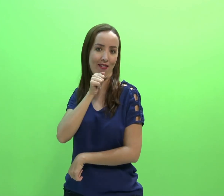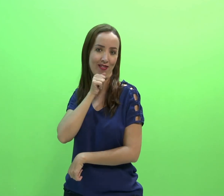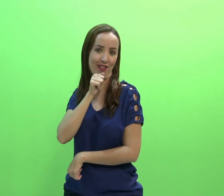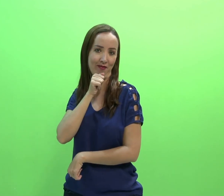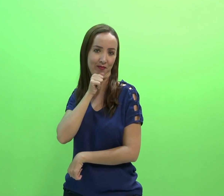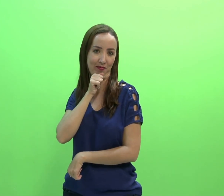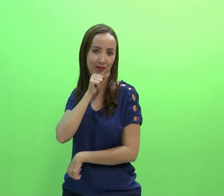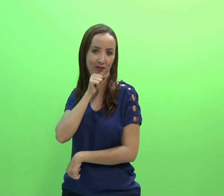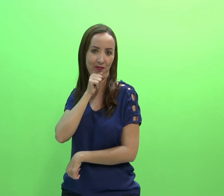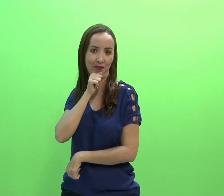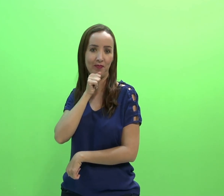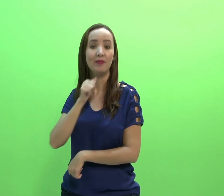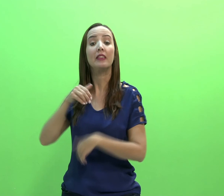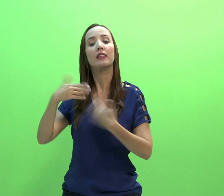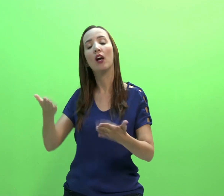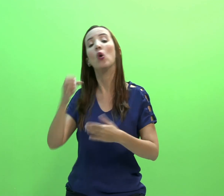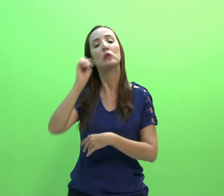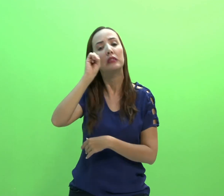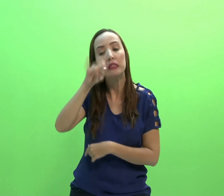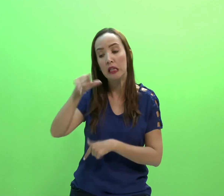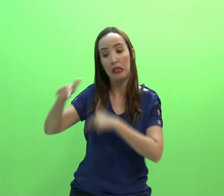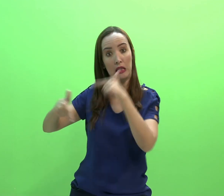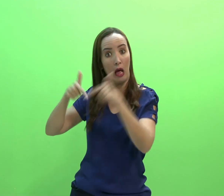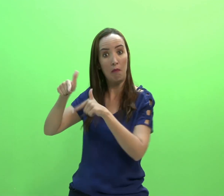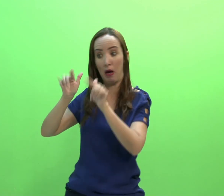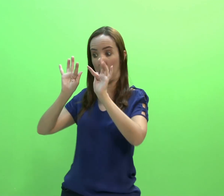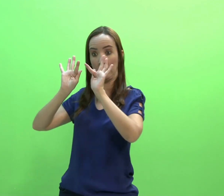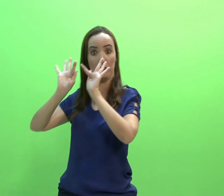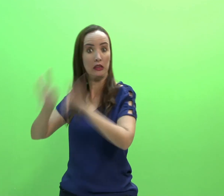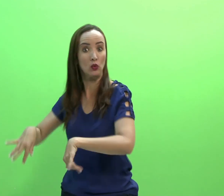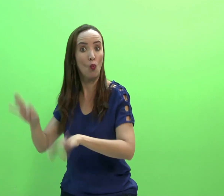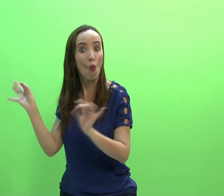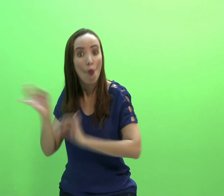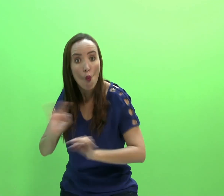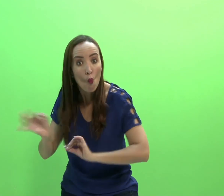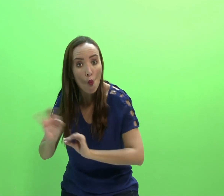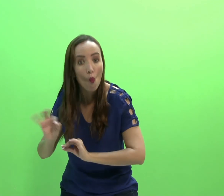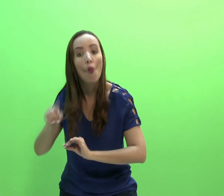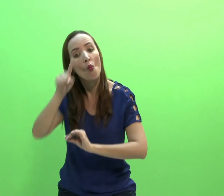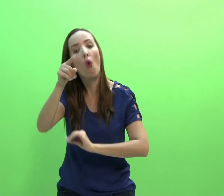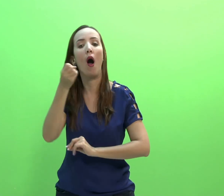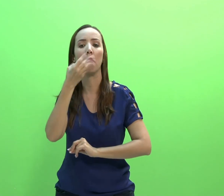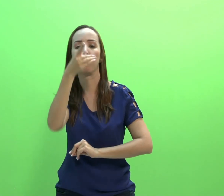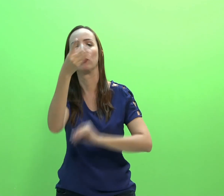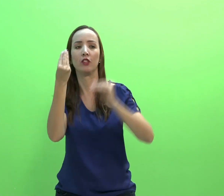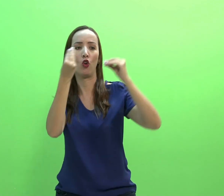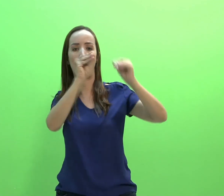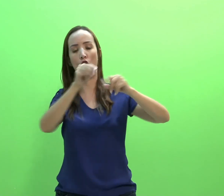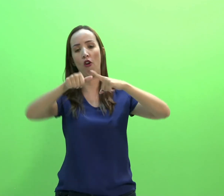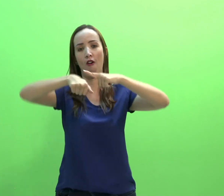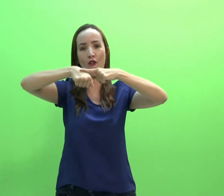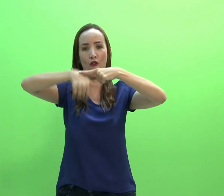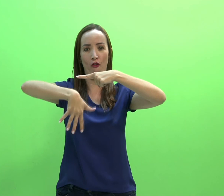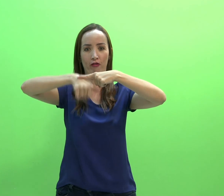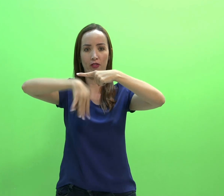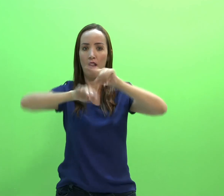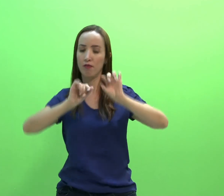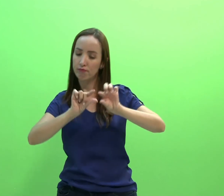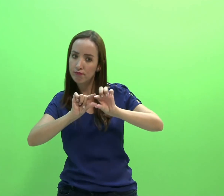Então, ela ainda não foi publicada. Então, é um trabalho que ainda não foi finalizado. Então, você pode